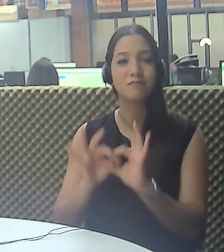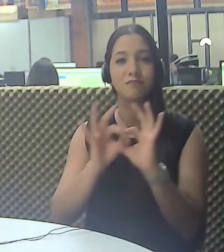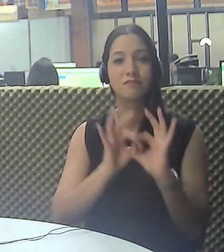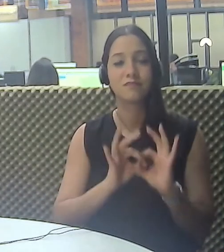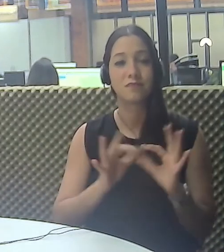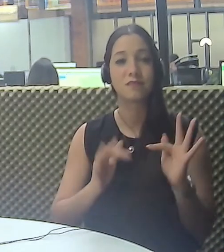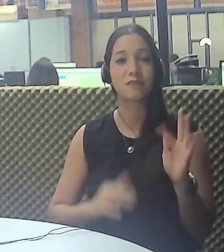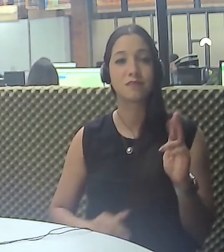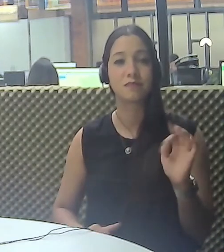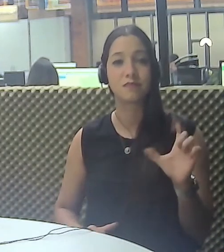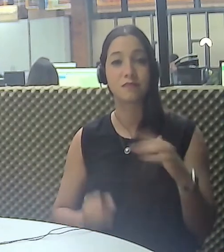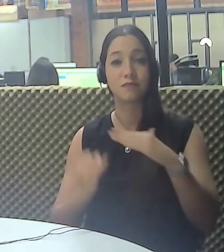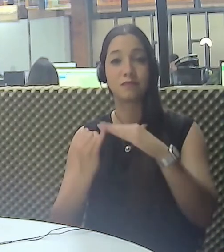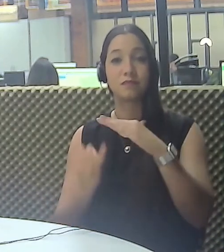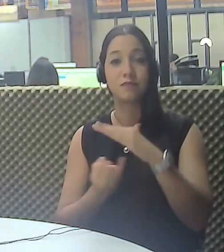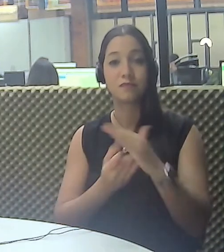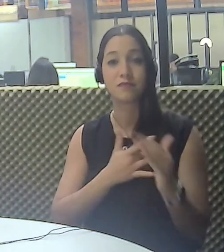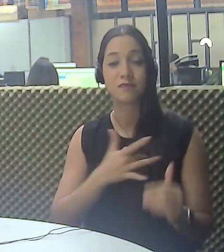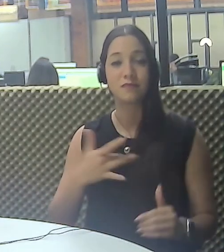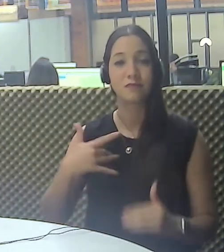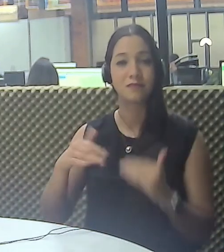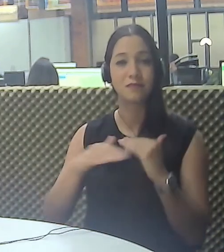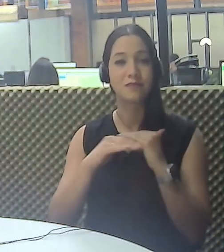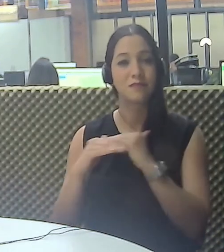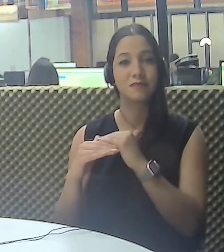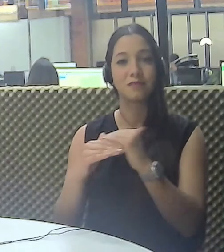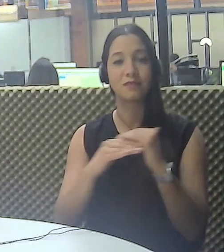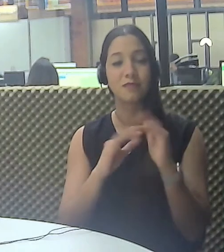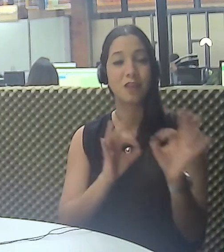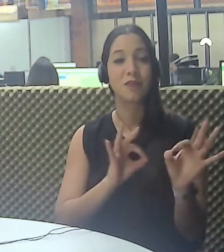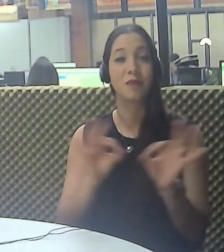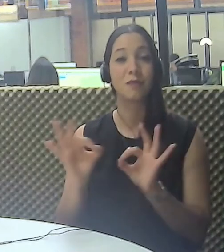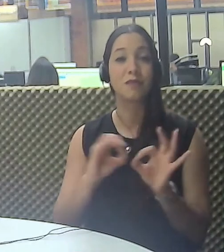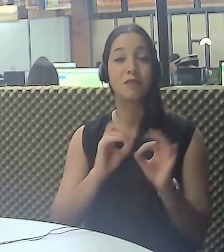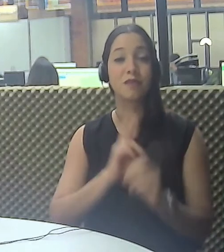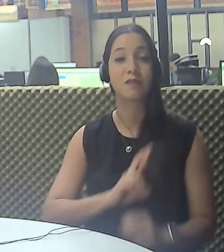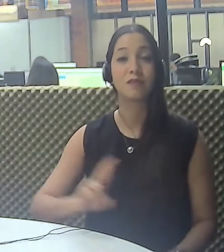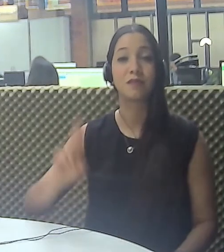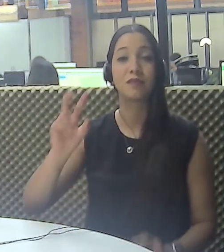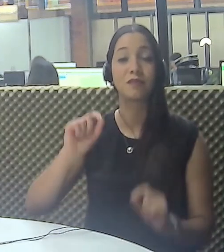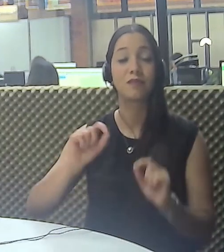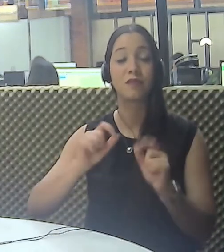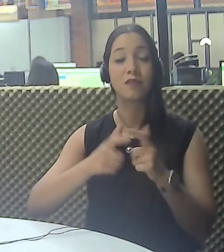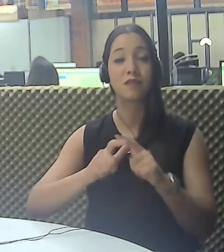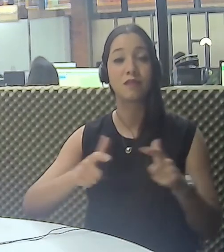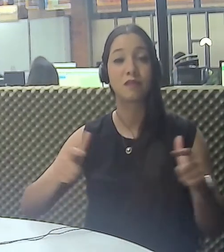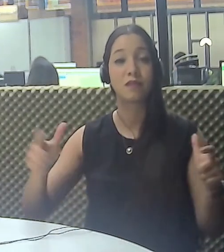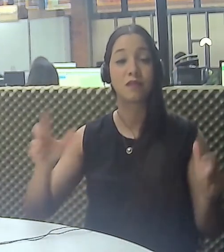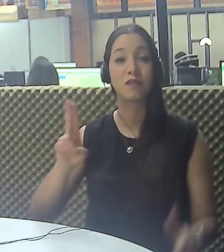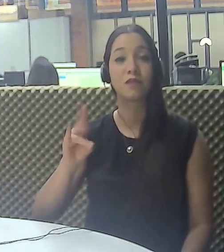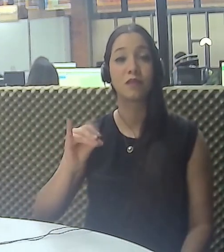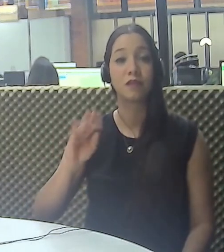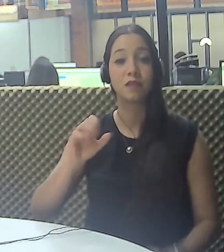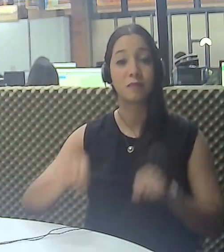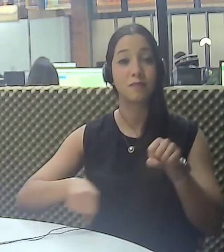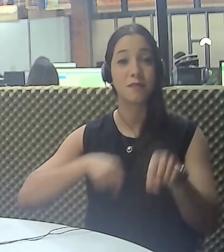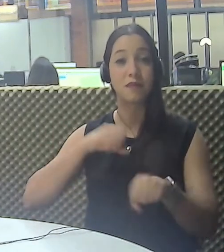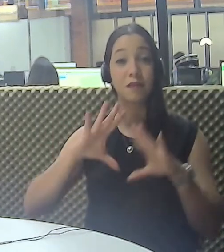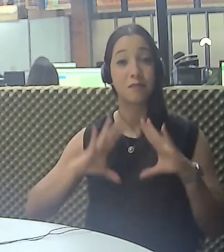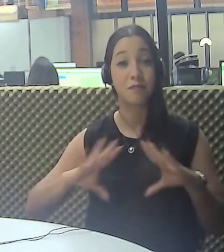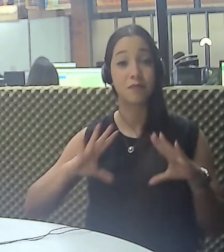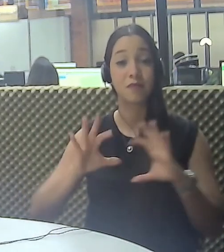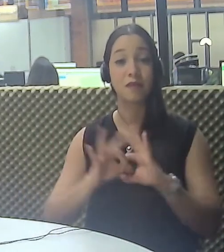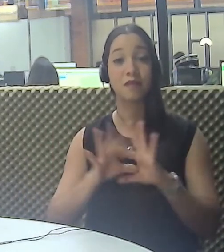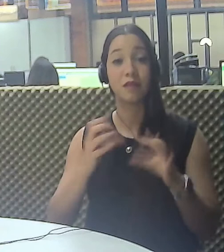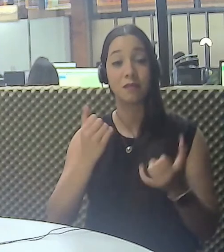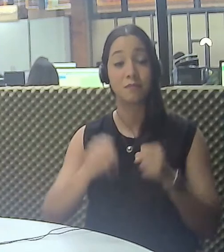a FUTEL e o Instituto Saúde e Equilíbrio. O projeto representa uma ampliação do Wood Bike Parks, que